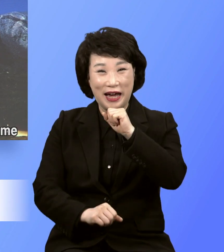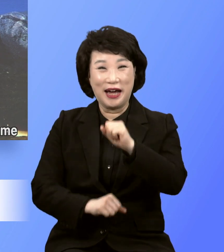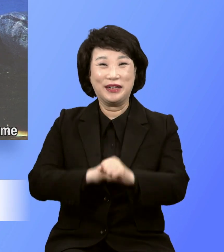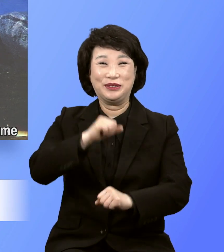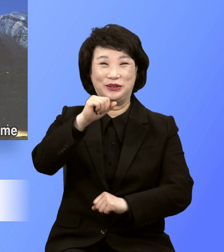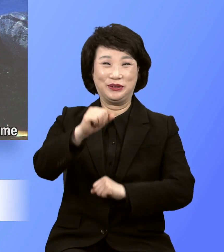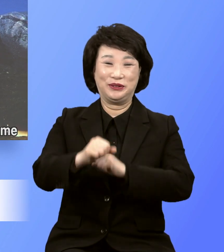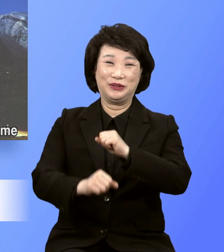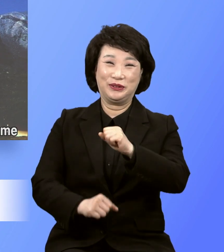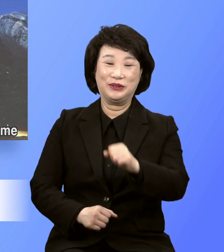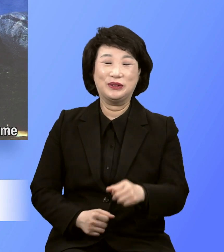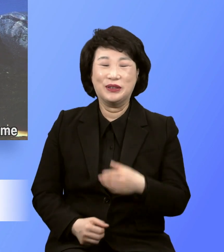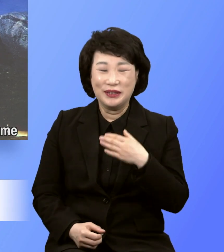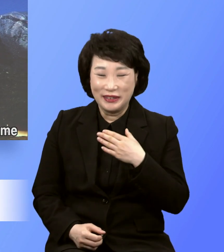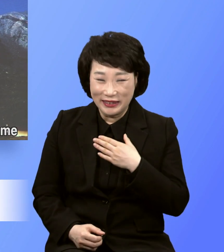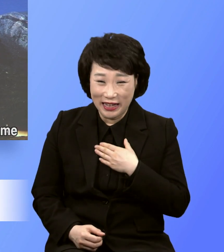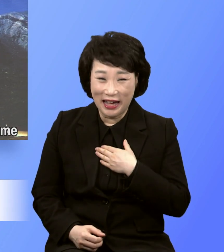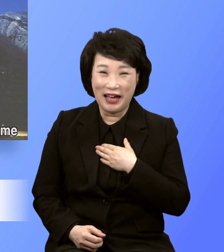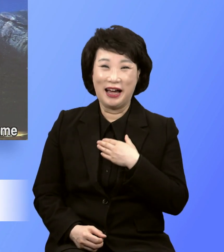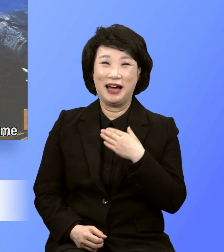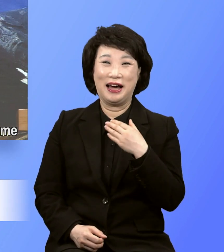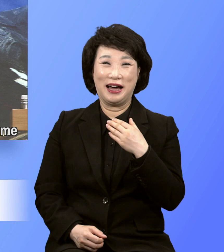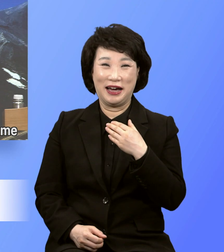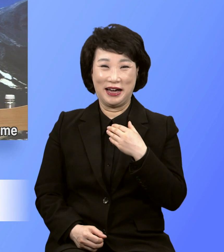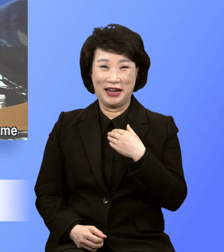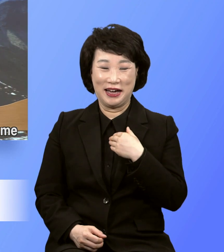오 자유,